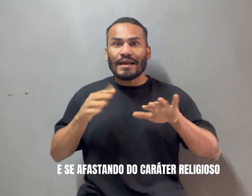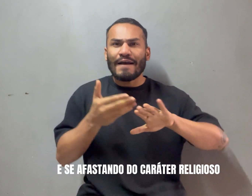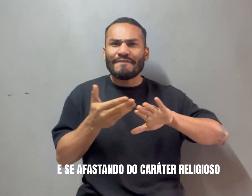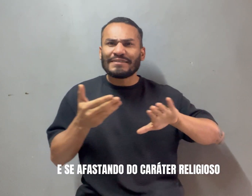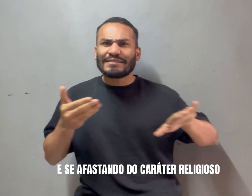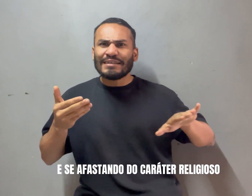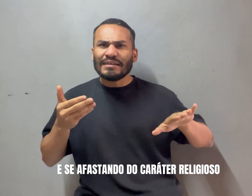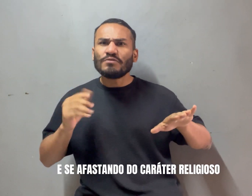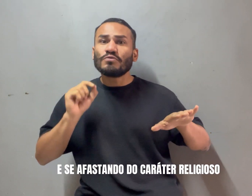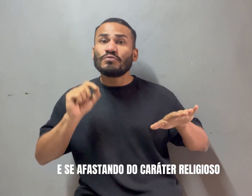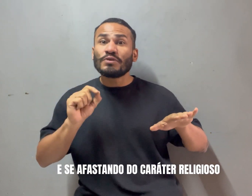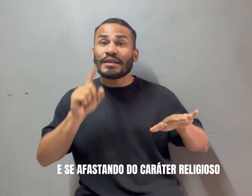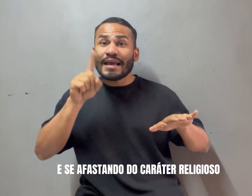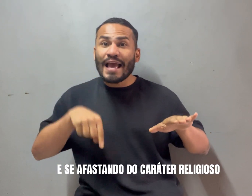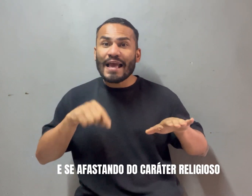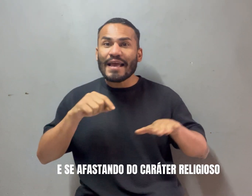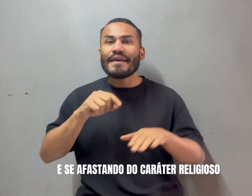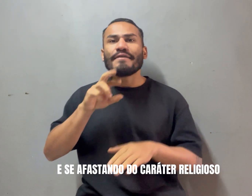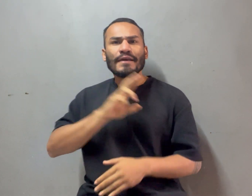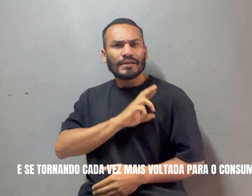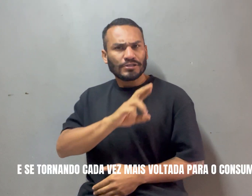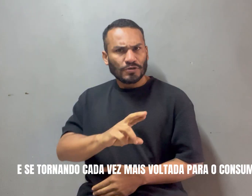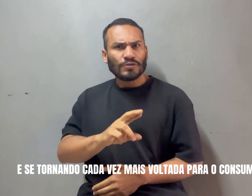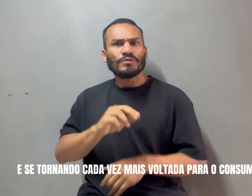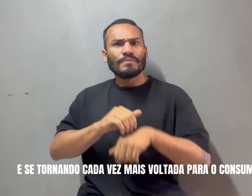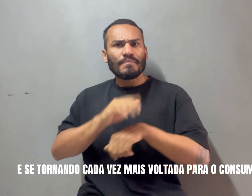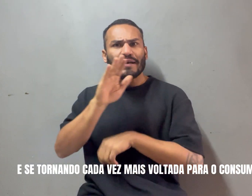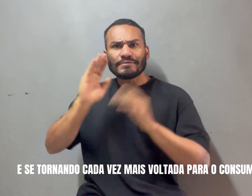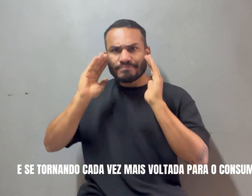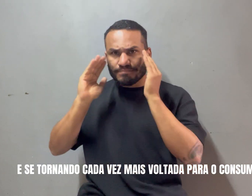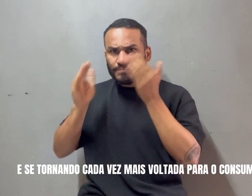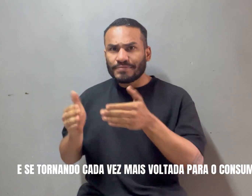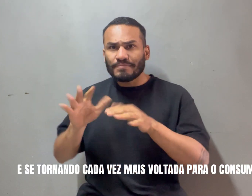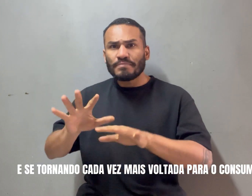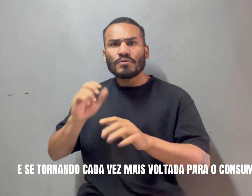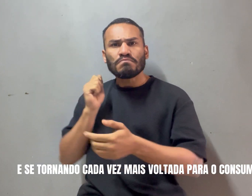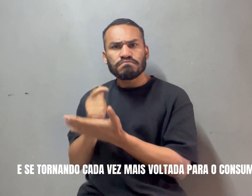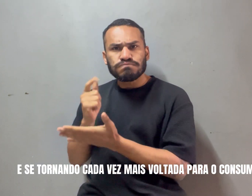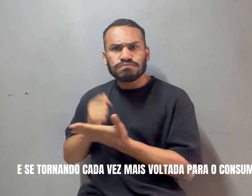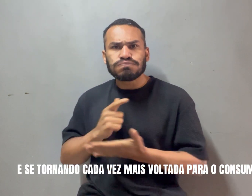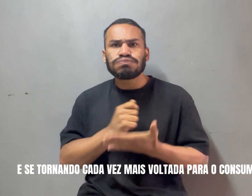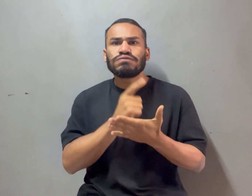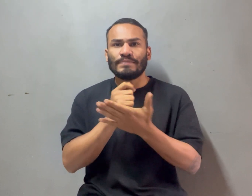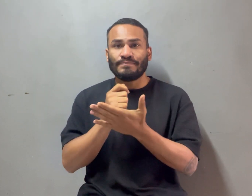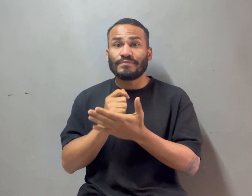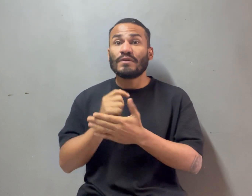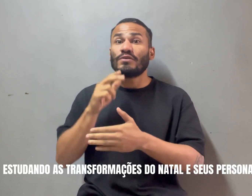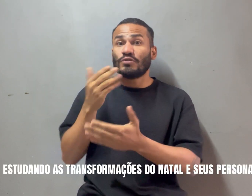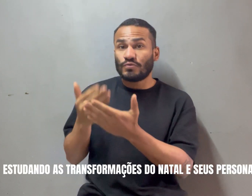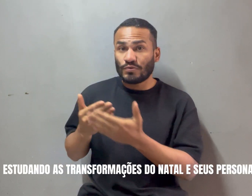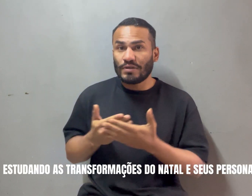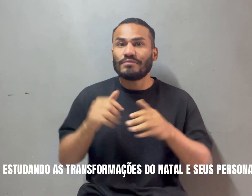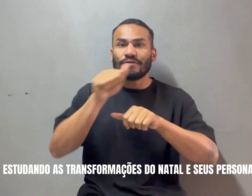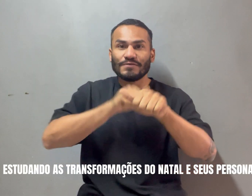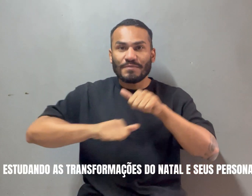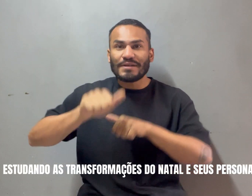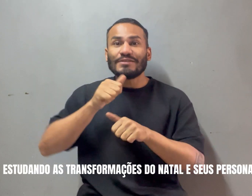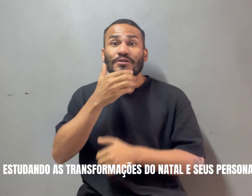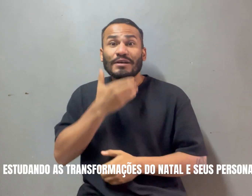e se afastando do caráter religioso e se tornando cada vez mais voltada para o consumo. Estudando as transformações do